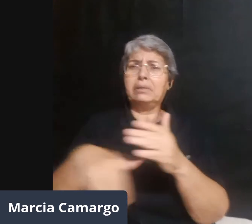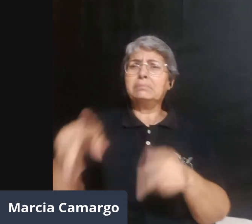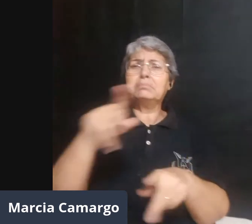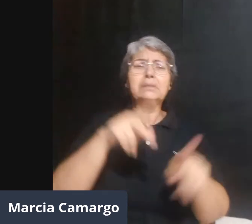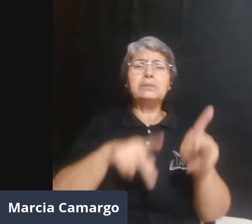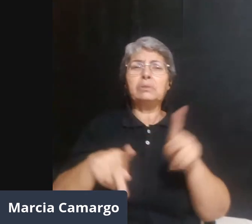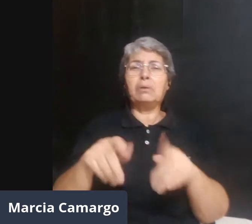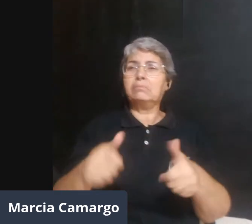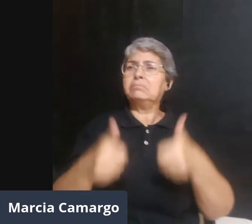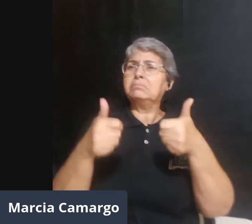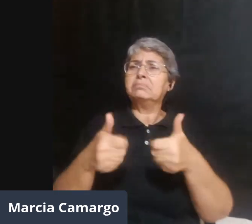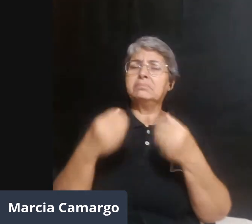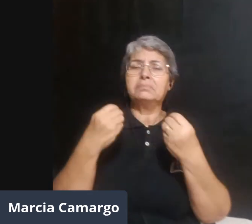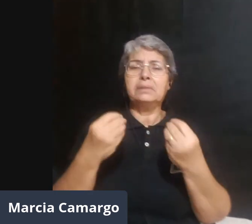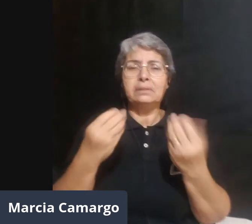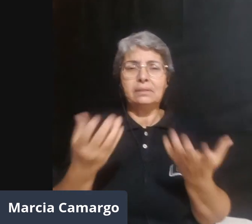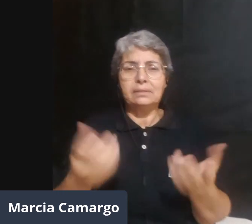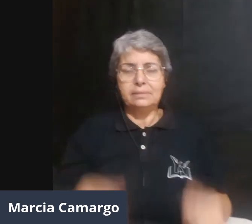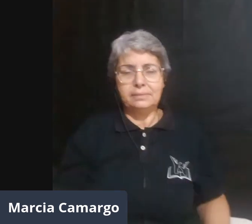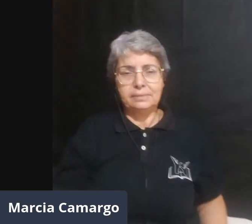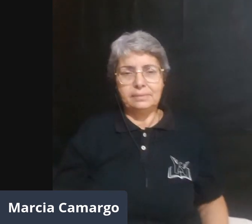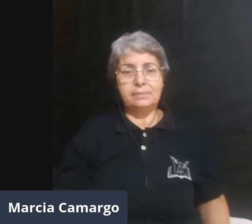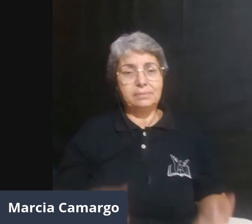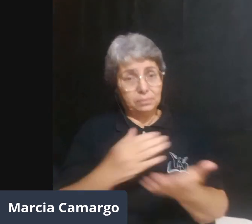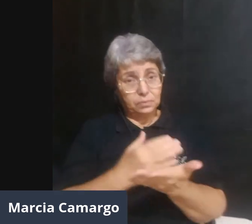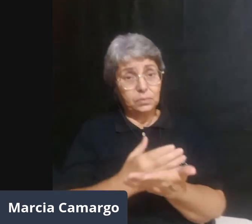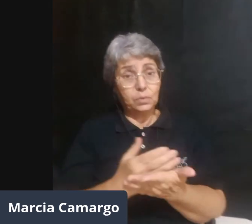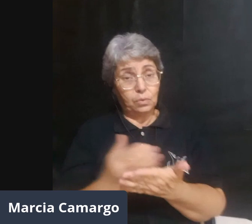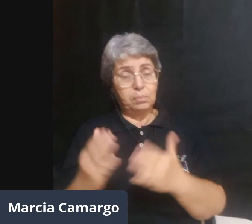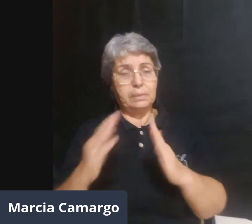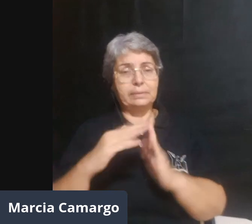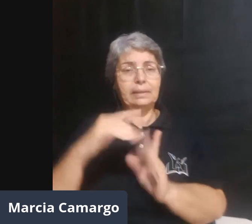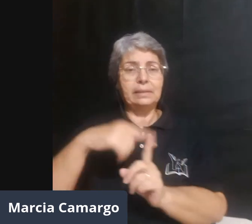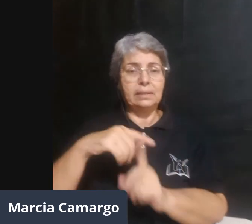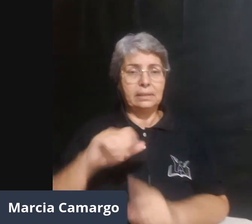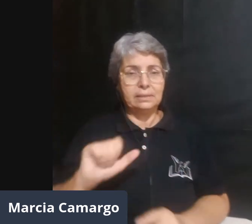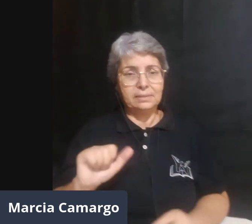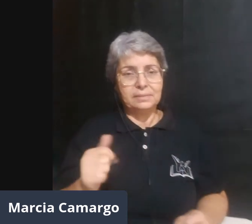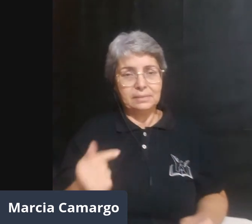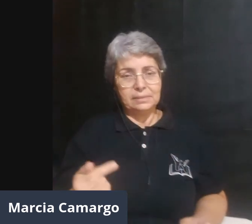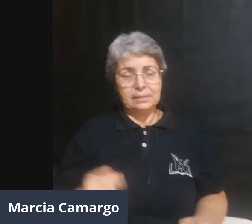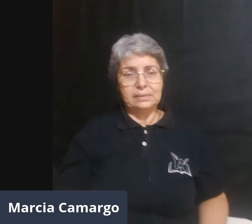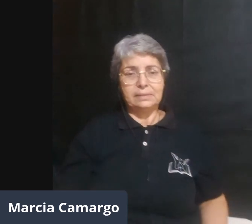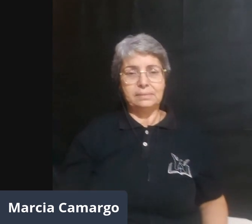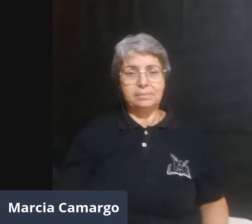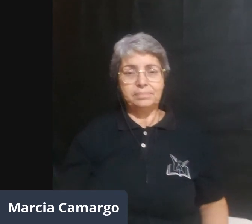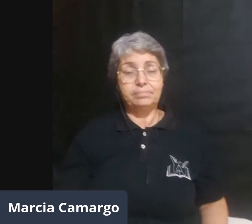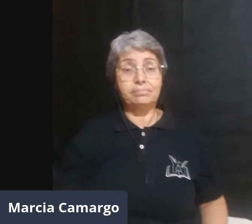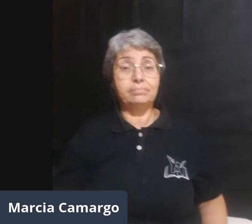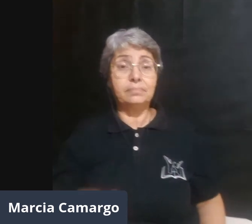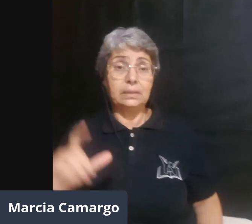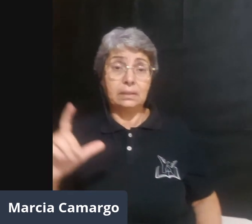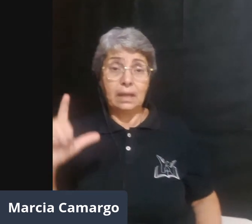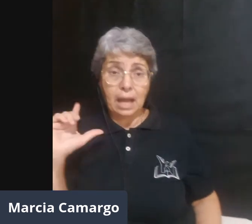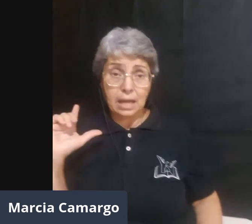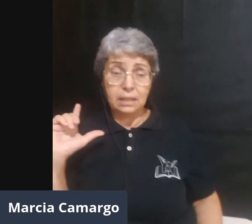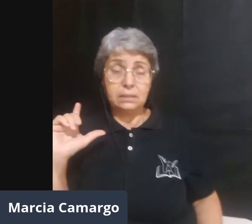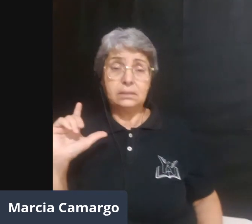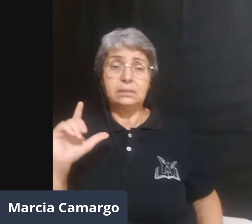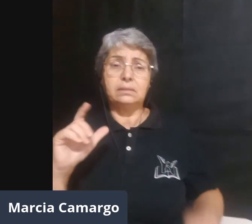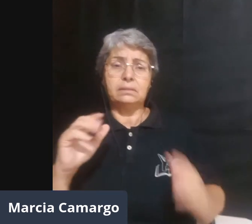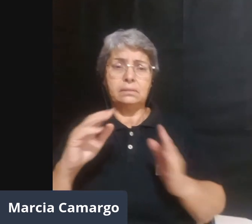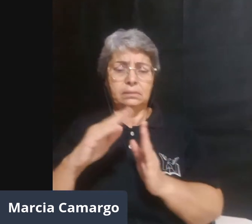sua aceitação no início da nossa carreira. Bem cedo, mesmo antes da Igreja Adventista se tornar